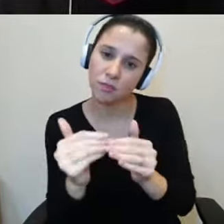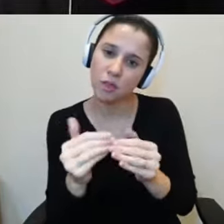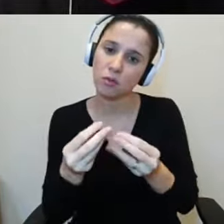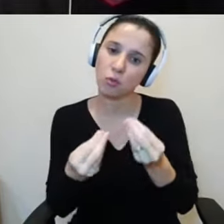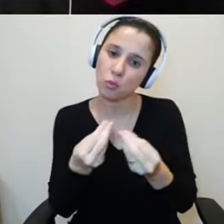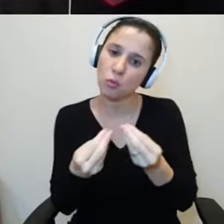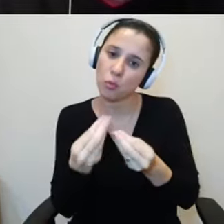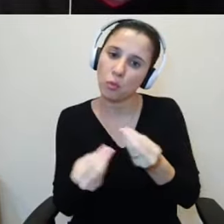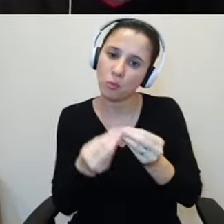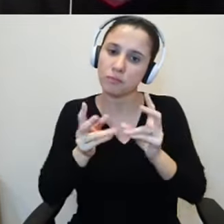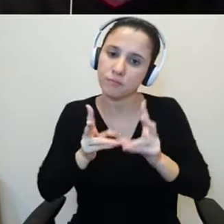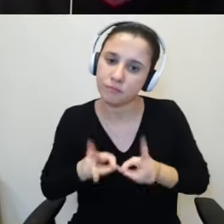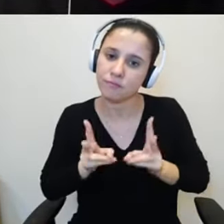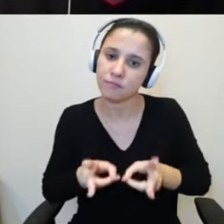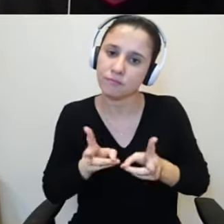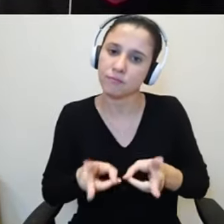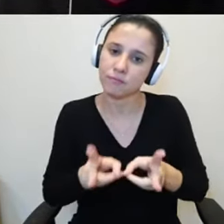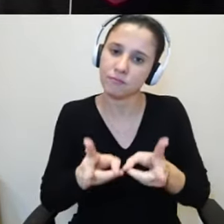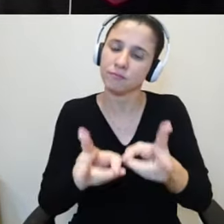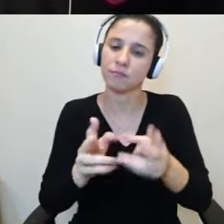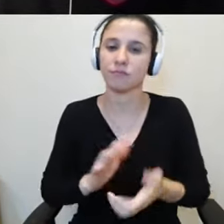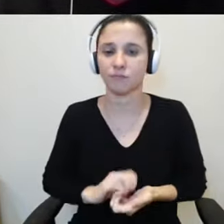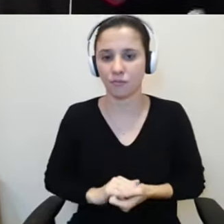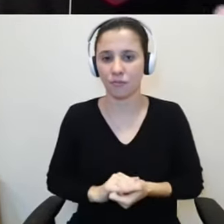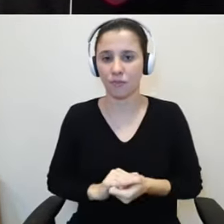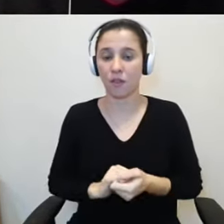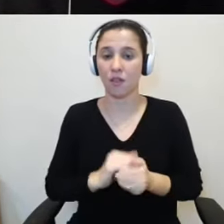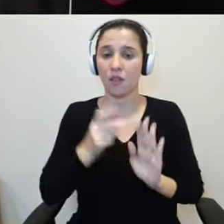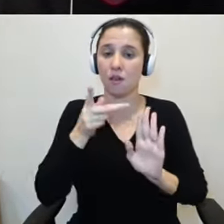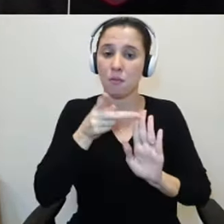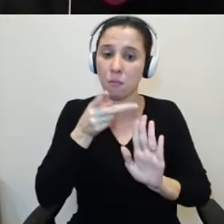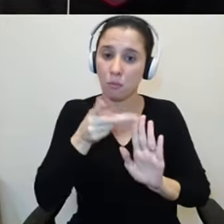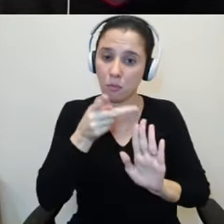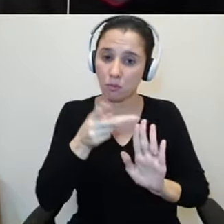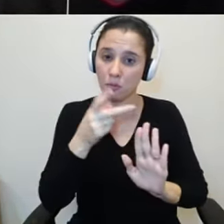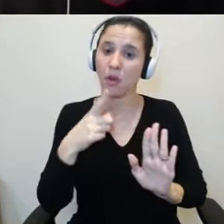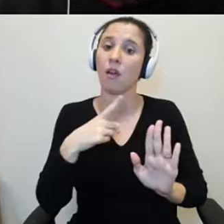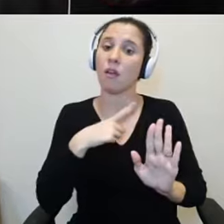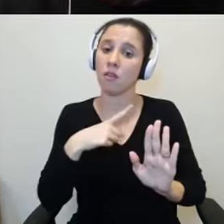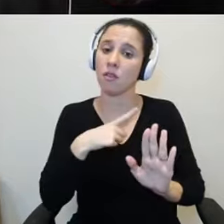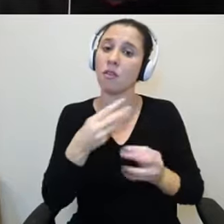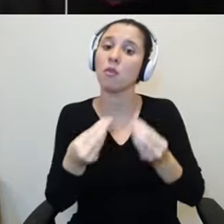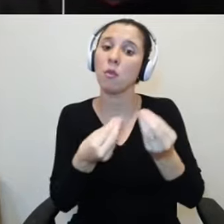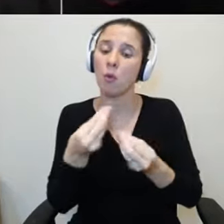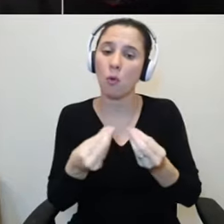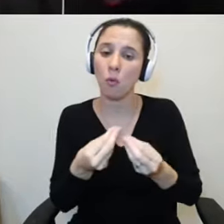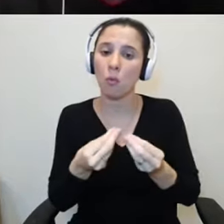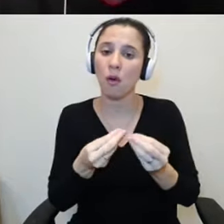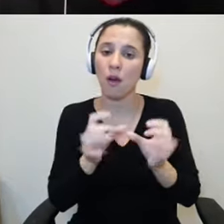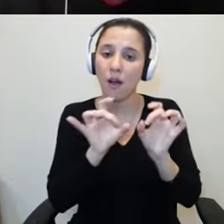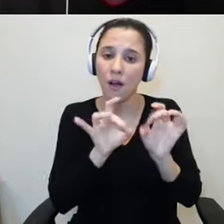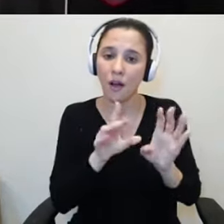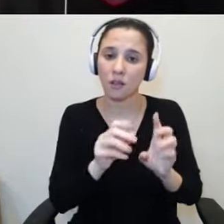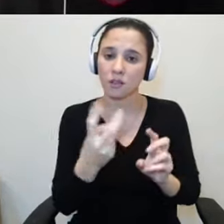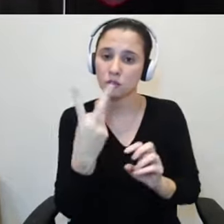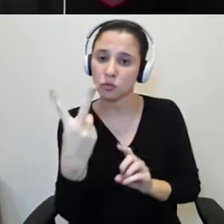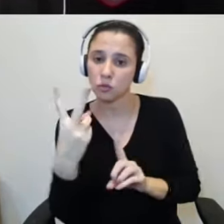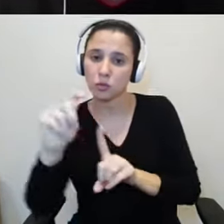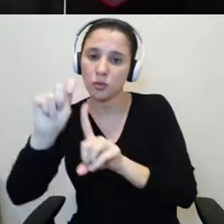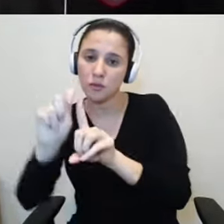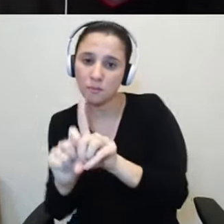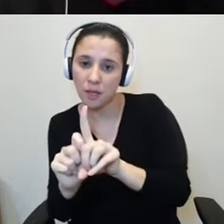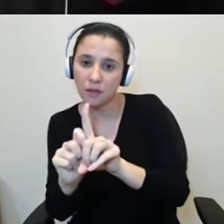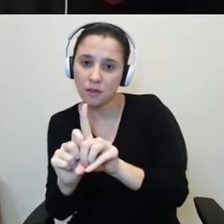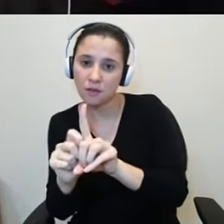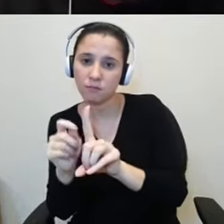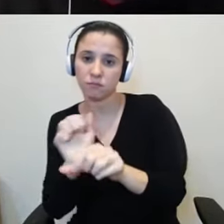tem um instrumento que ele permite, na verdade, a gente rever a situação a cada 2 meses. A cada 2 meses, a gente vai estar avaliando